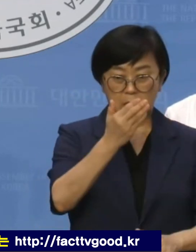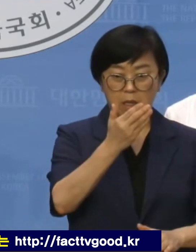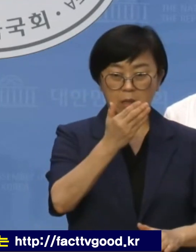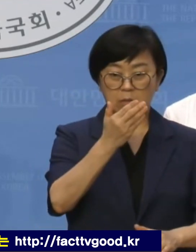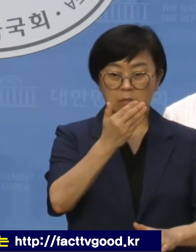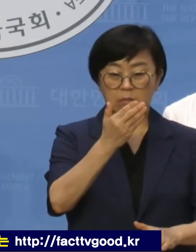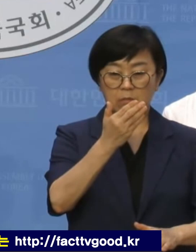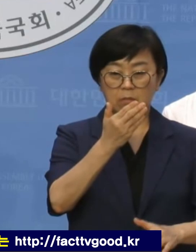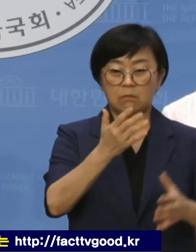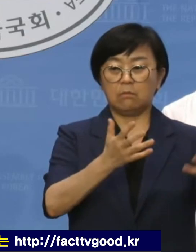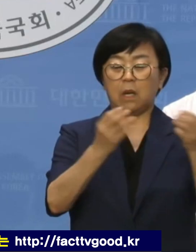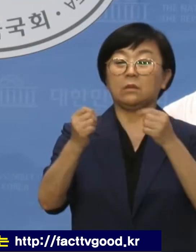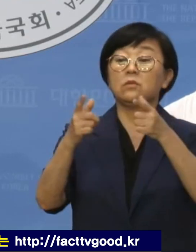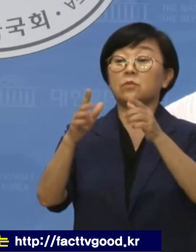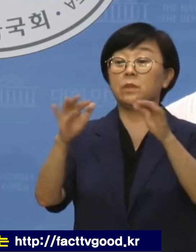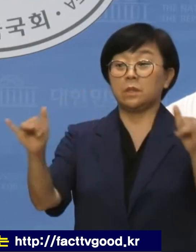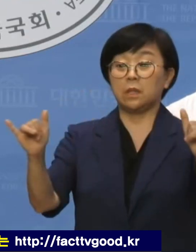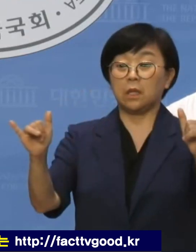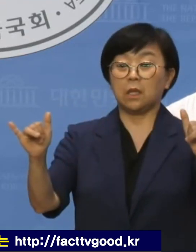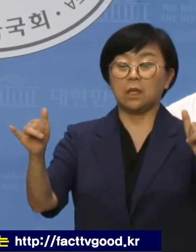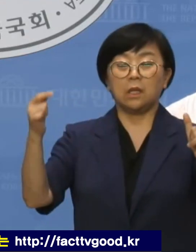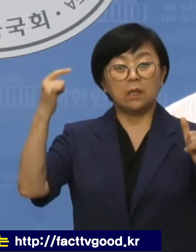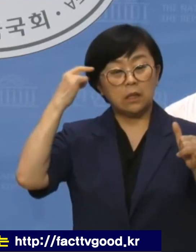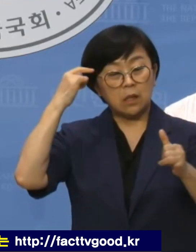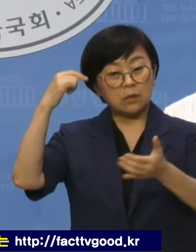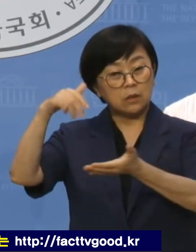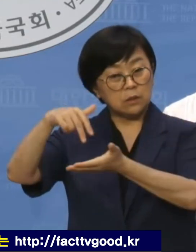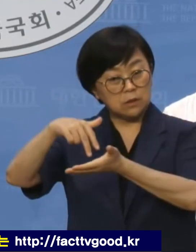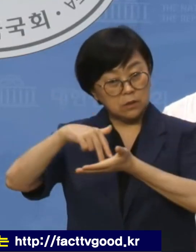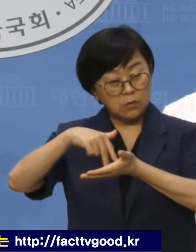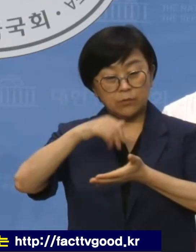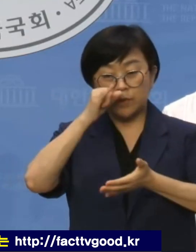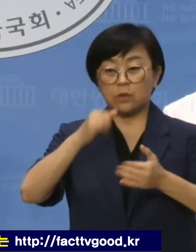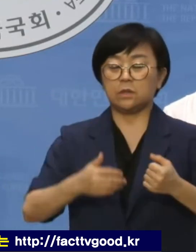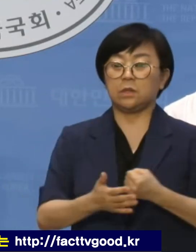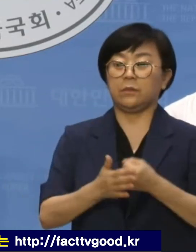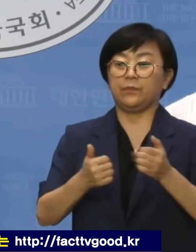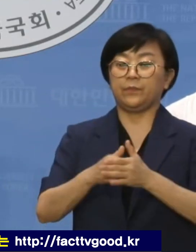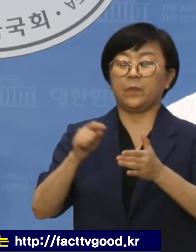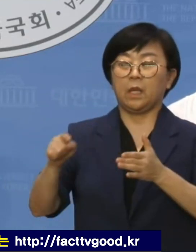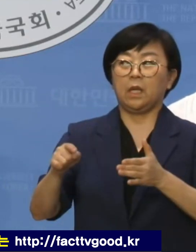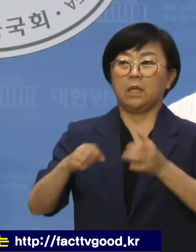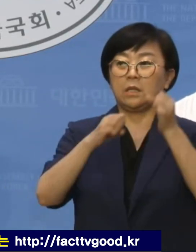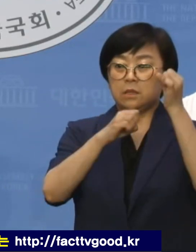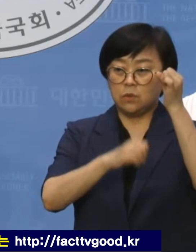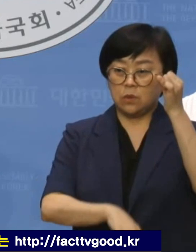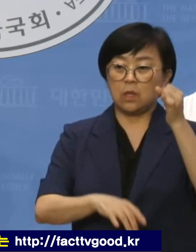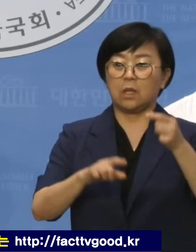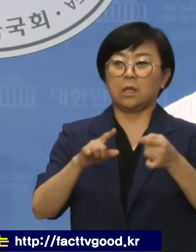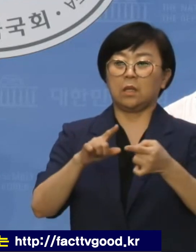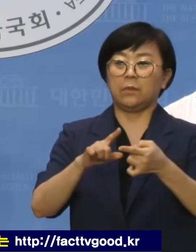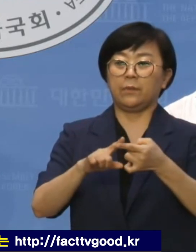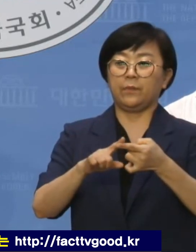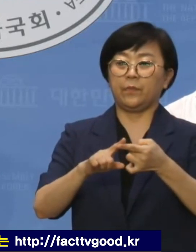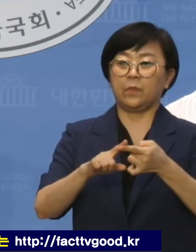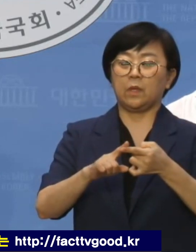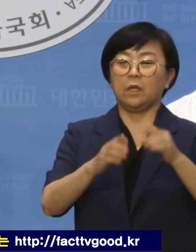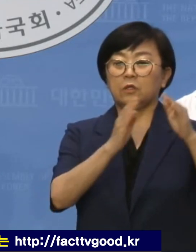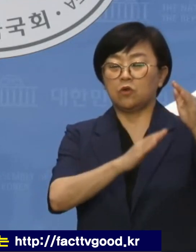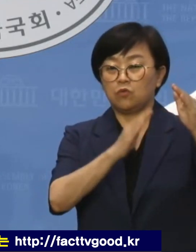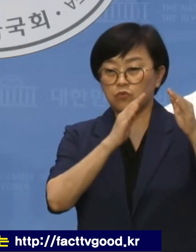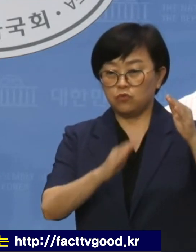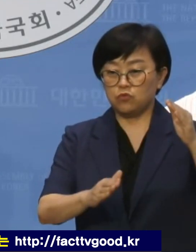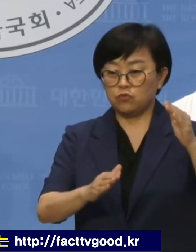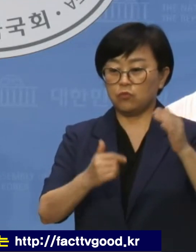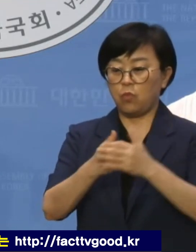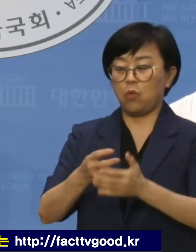걸리고 많은 주민들의 의견을 수렴해야 했습니다. 왜냐하면 거기에 또 기존에 정규